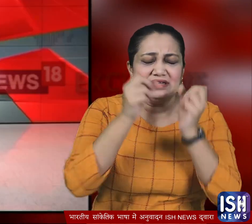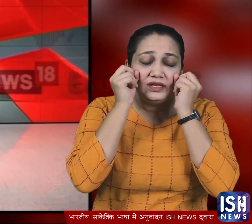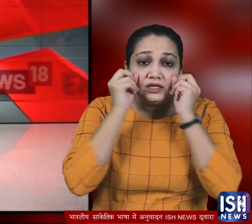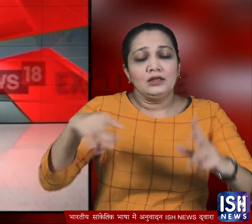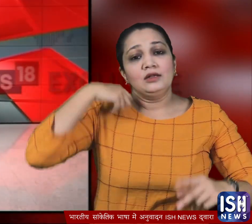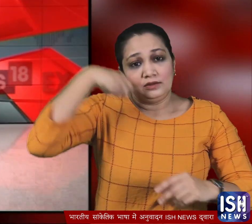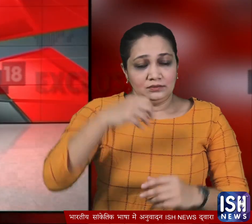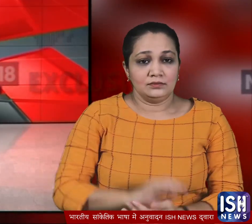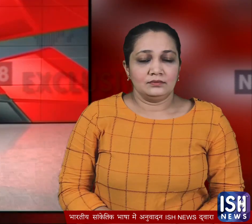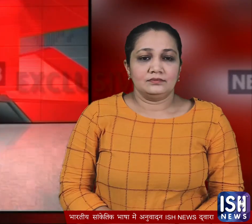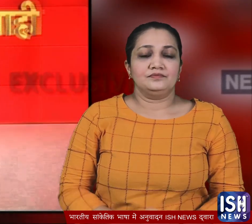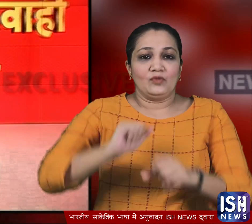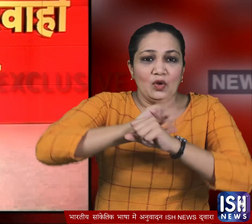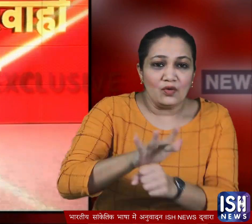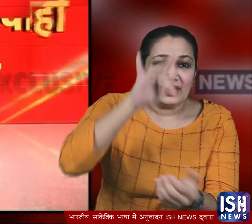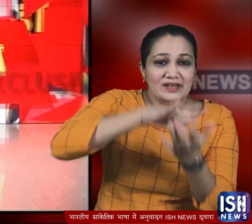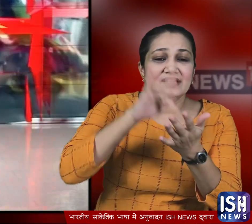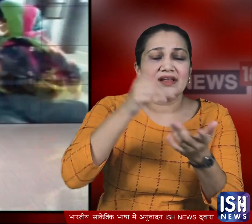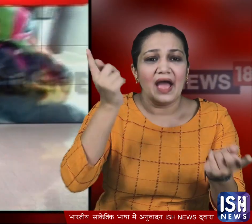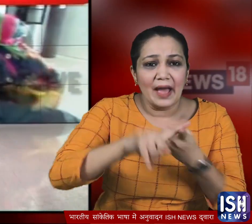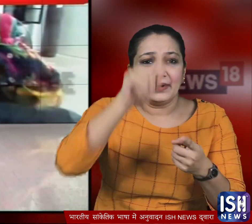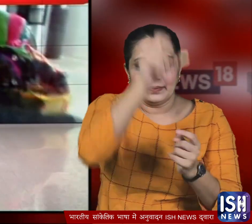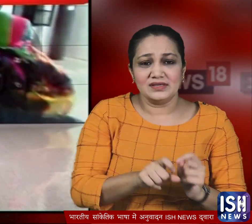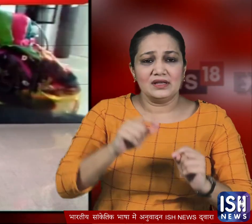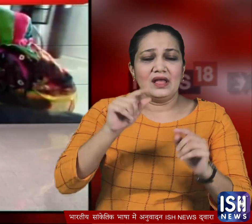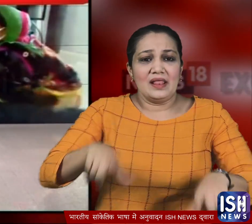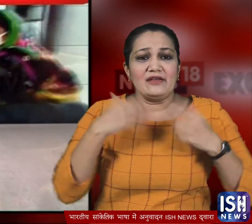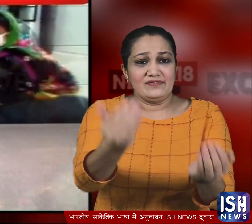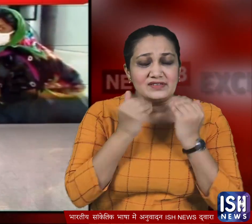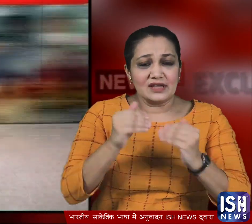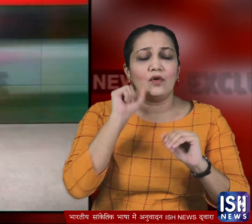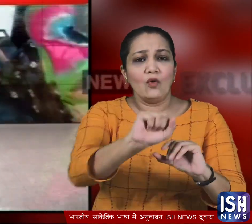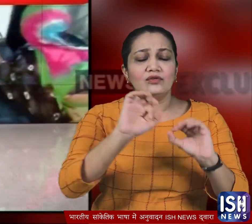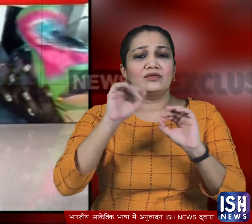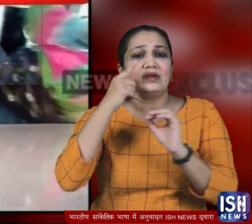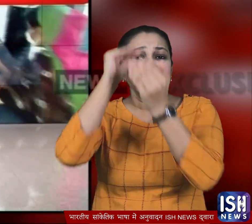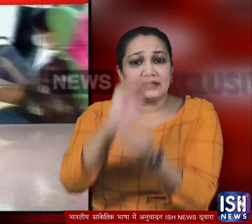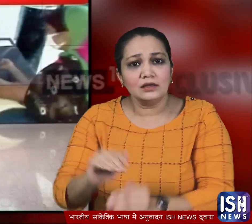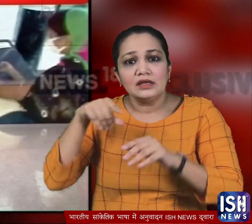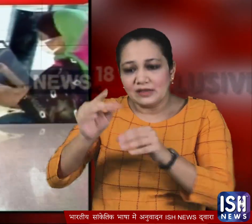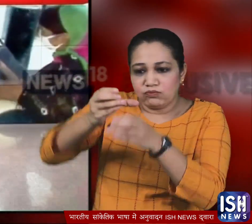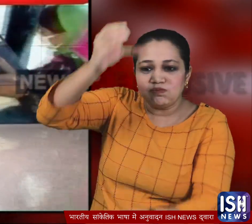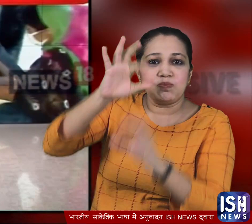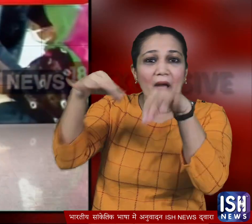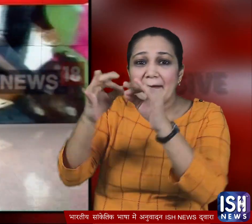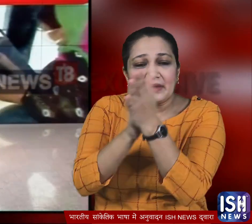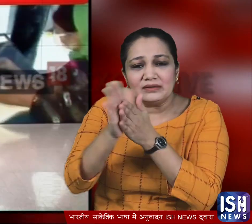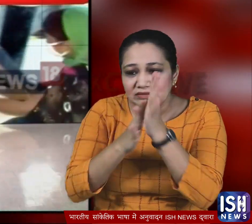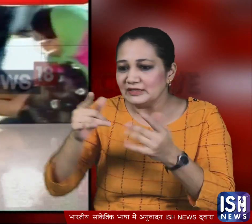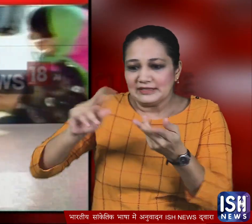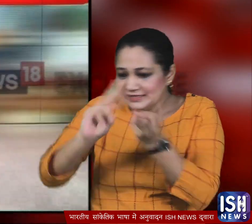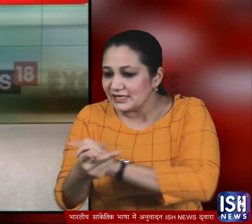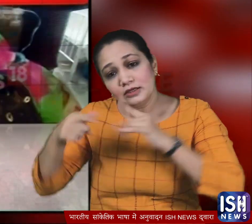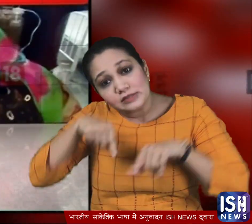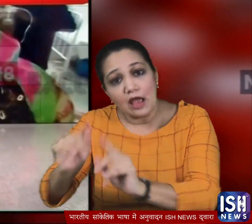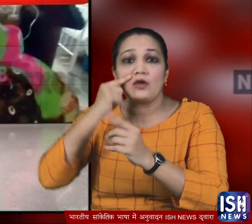देने वाला एक वीडियो सामने आया, जिसमें कोरोना सेंटर में भर्ती एक आदमी की जान बचाने के लिए उसके बेटे को ही खाली हो चुके ऑक्सीजन सिलेंडर को बदलना